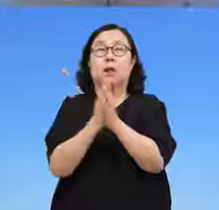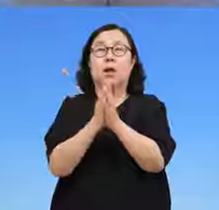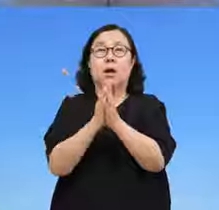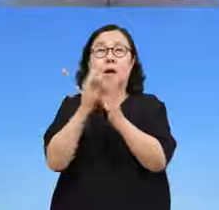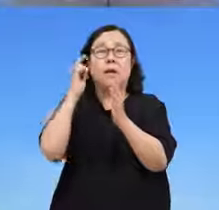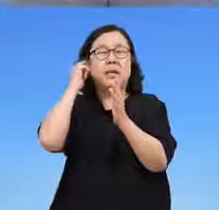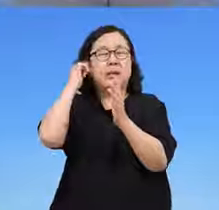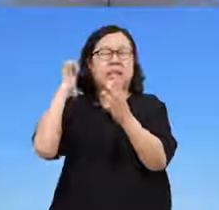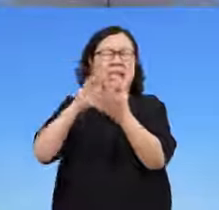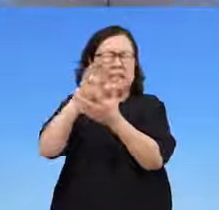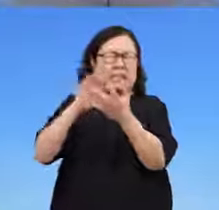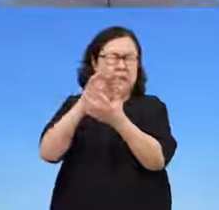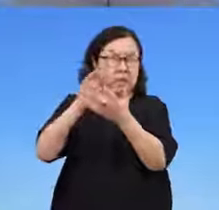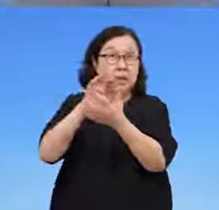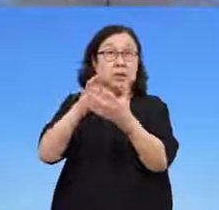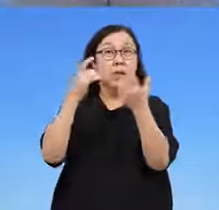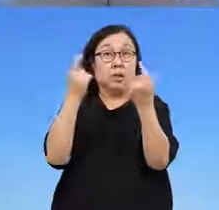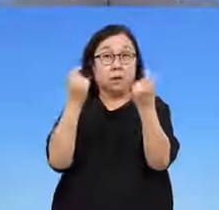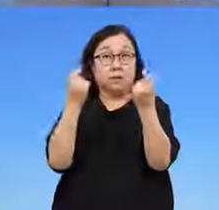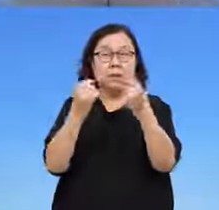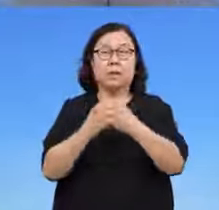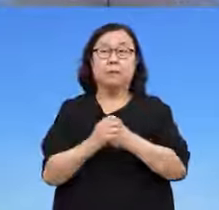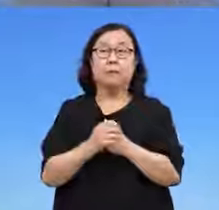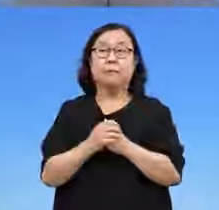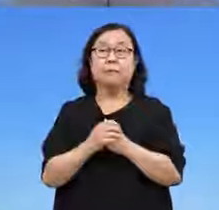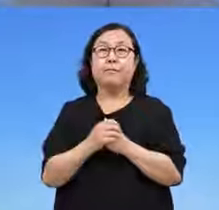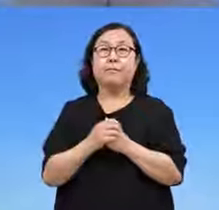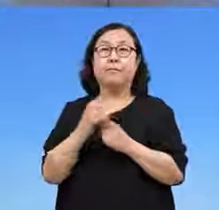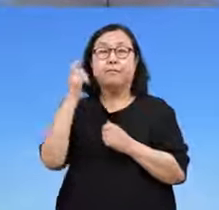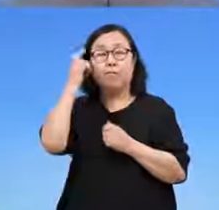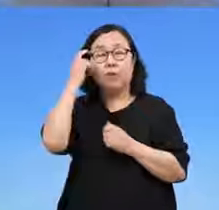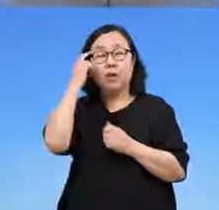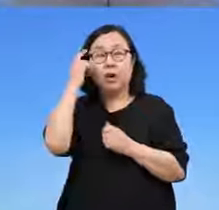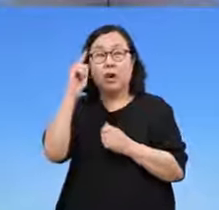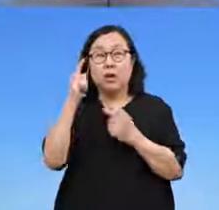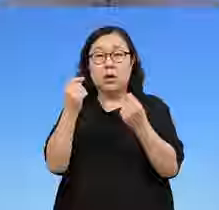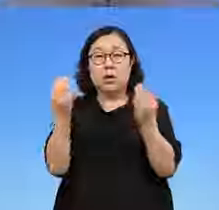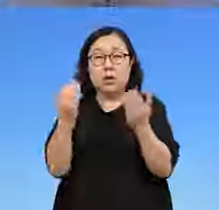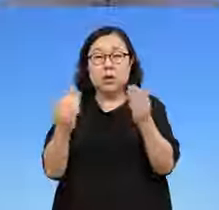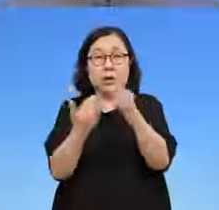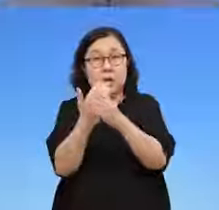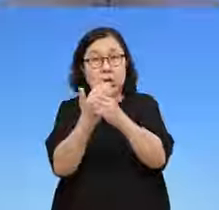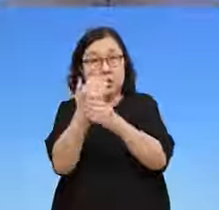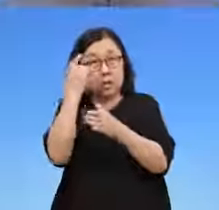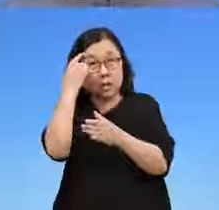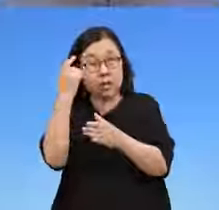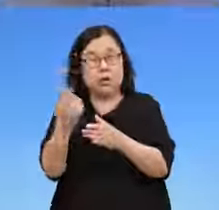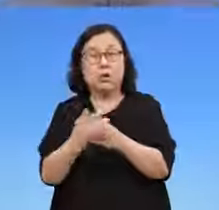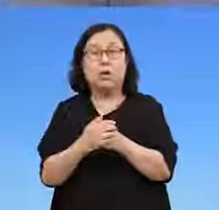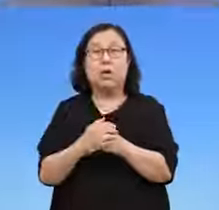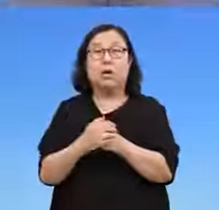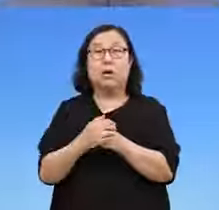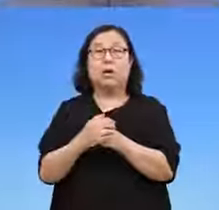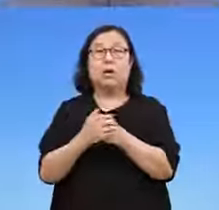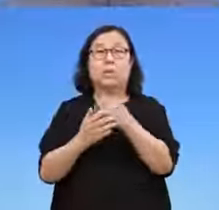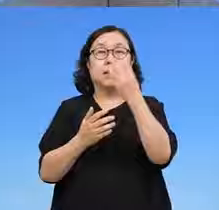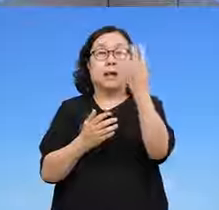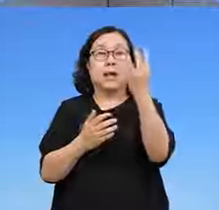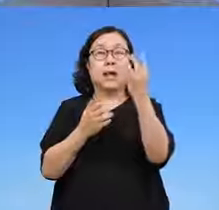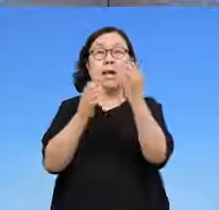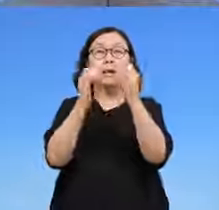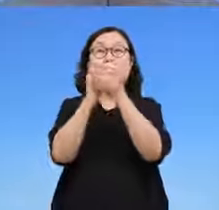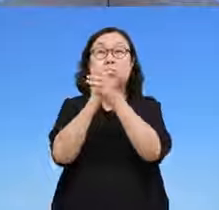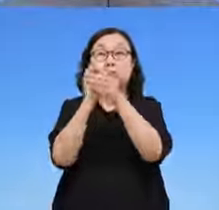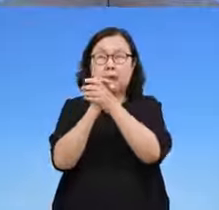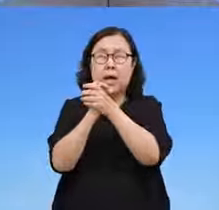소리도 들렸을 거고 아수라장이 됐을 것입니다. 왜 이런 난장판이 벌어졌나 보니까 이제 그